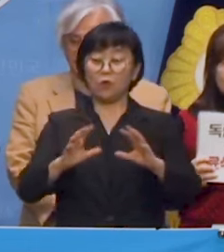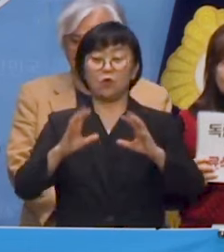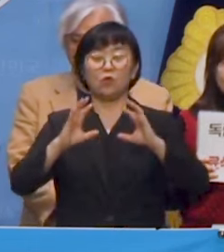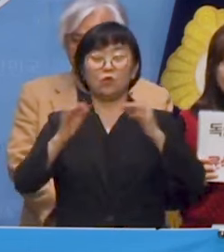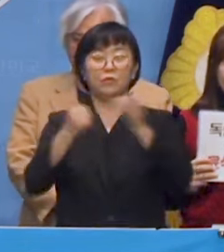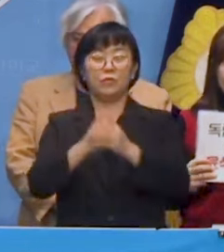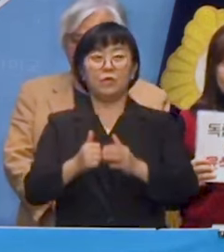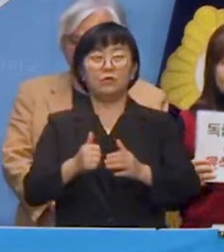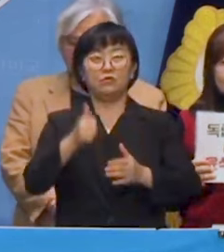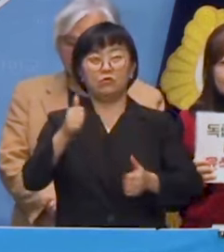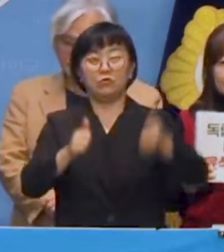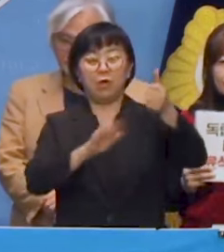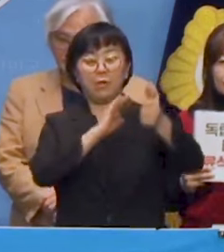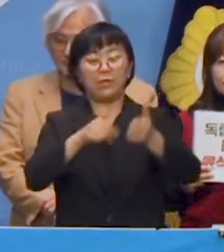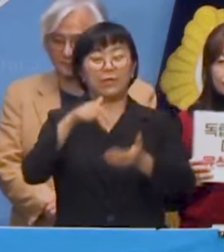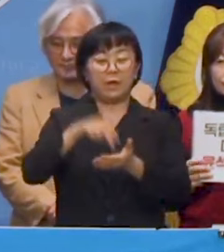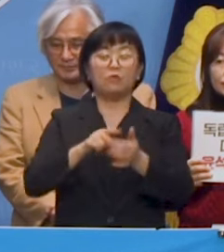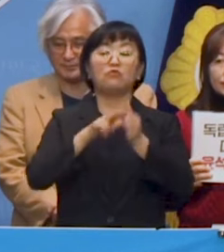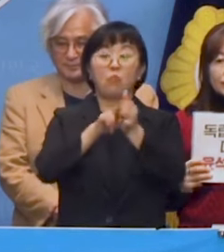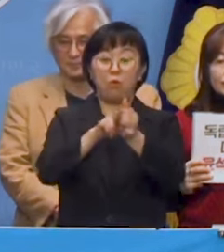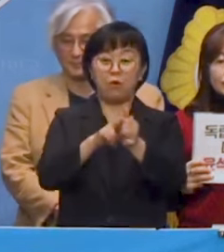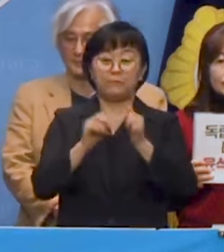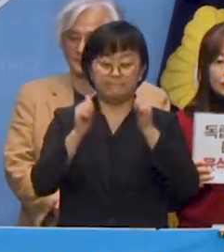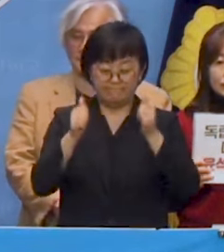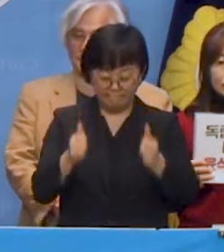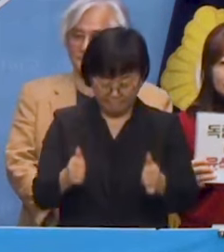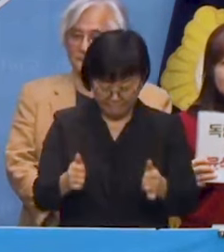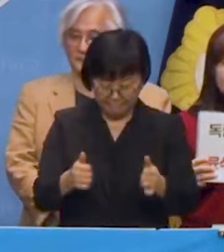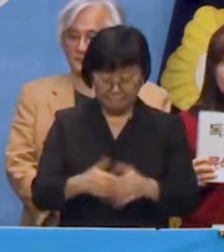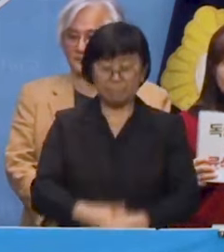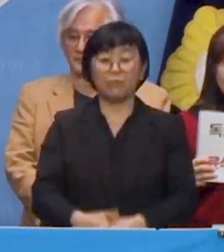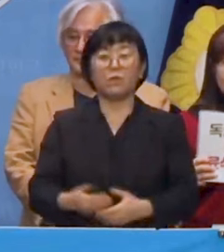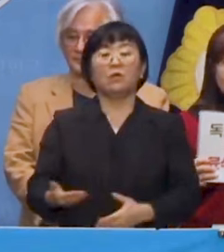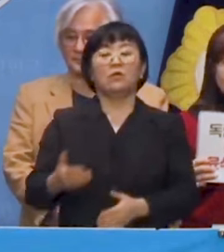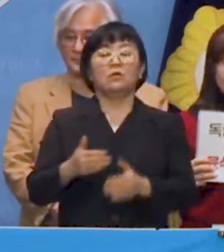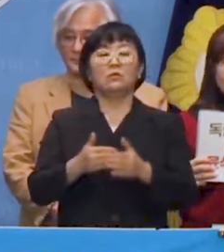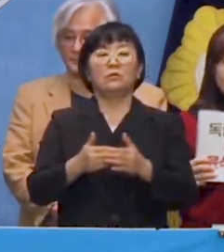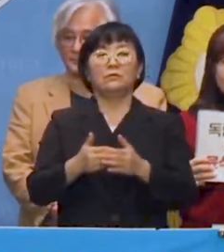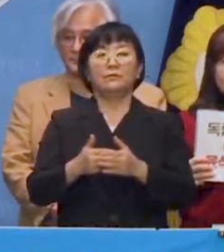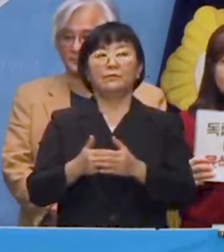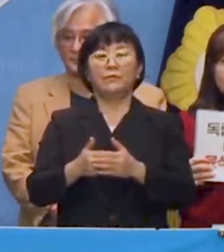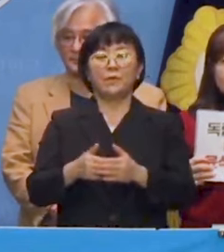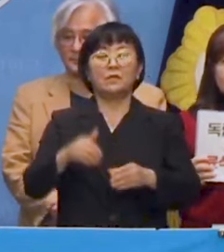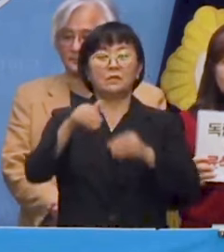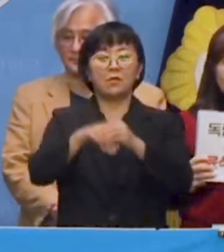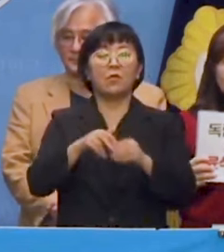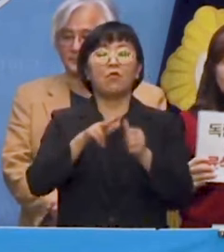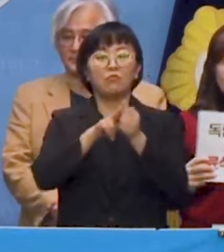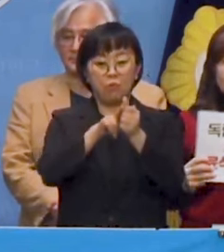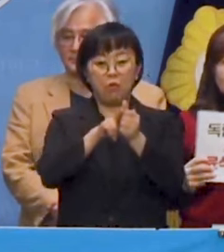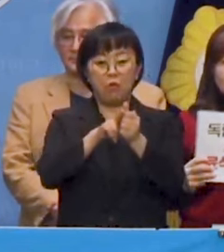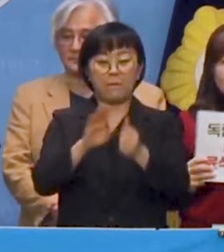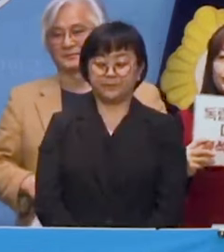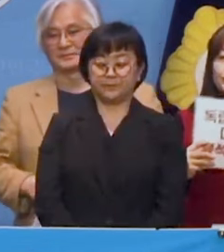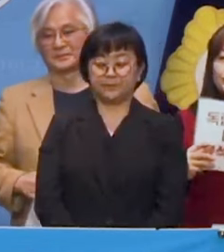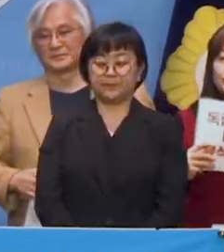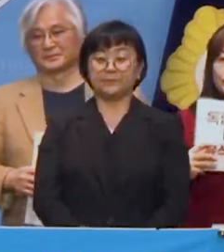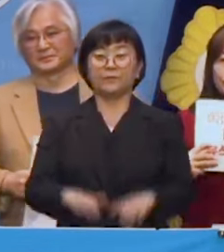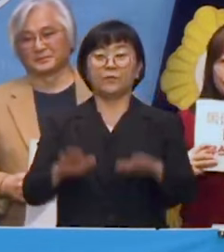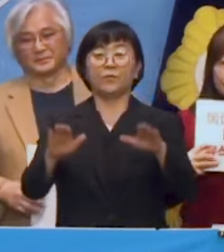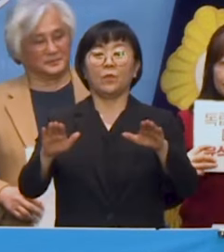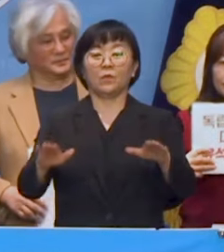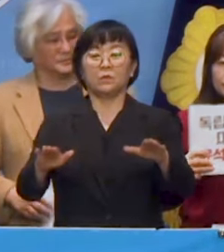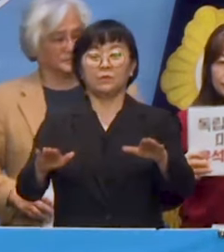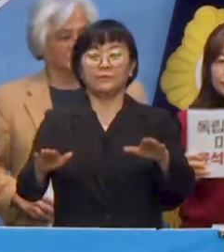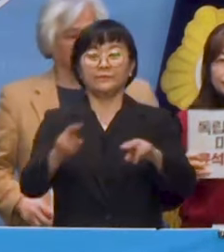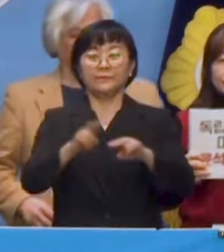국민주권당 국회의원 후보로 섰습니다. 다시 인사드리겠습니다. 국민주권당 총선 후보 백재길입니다. 저는